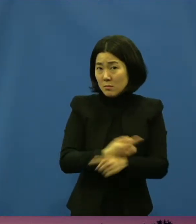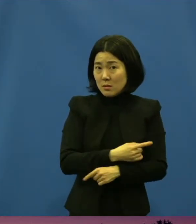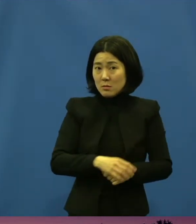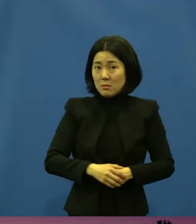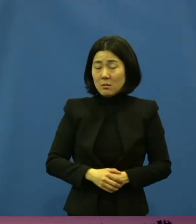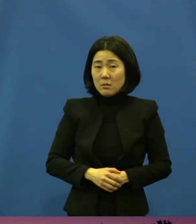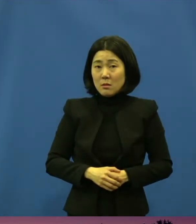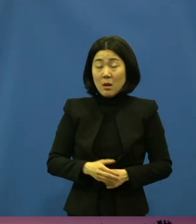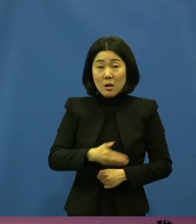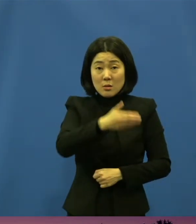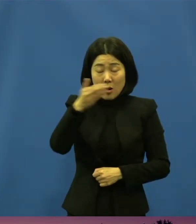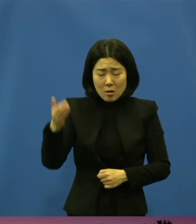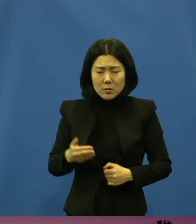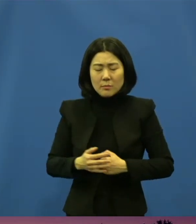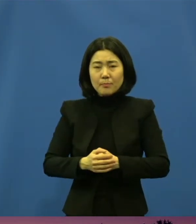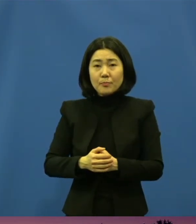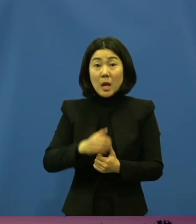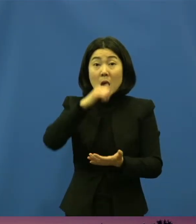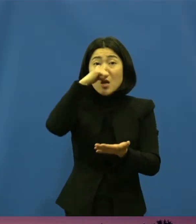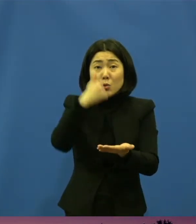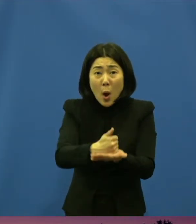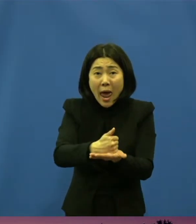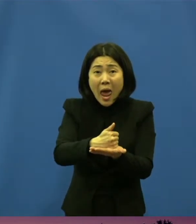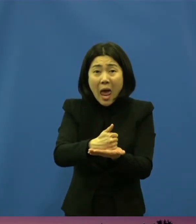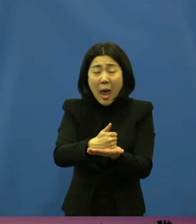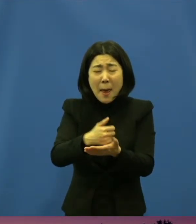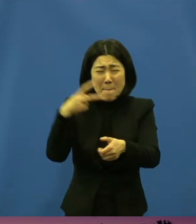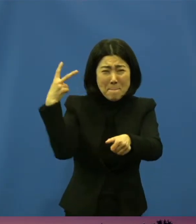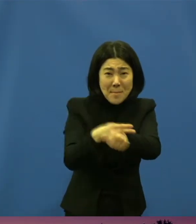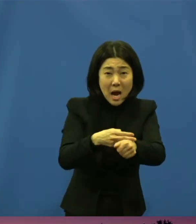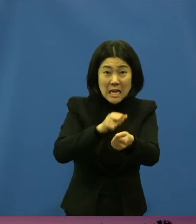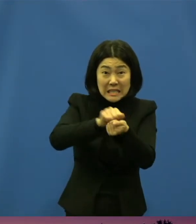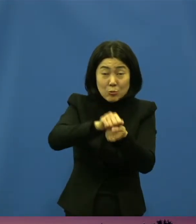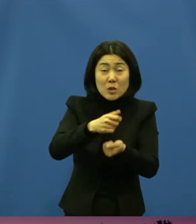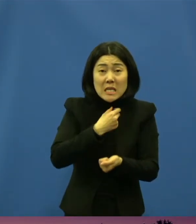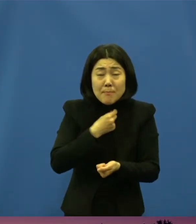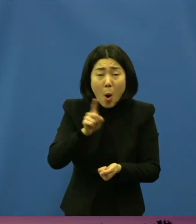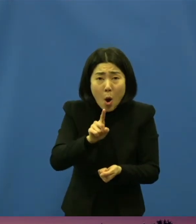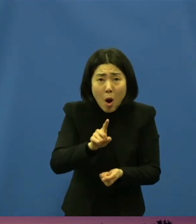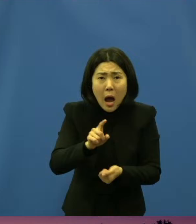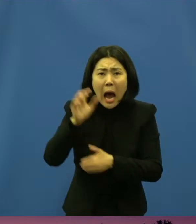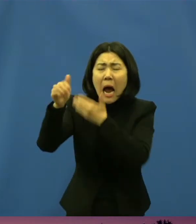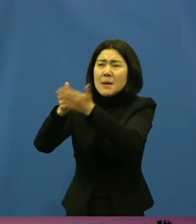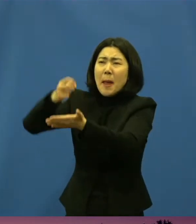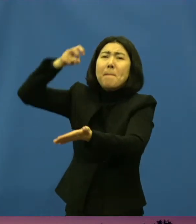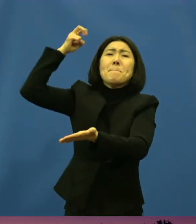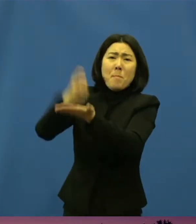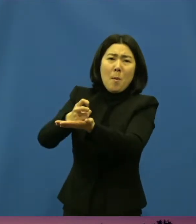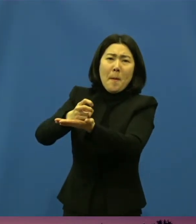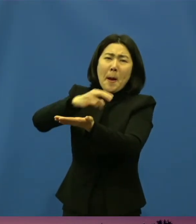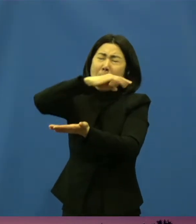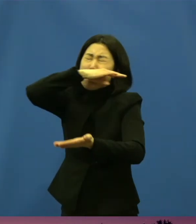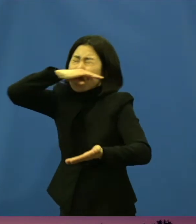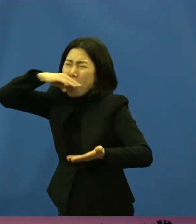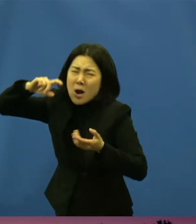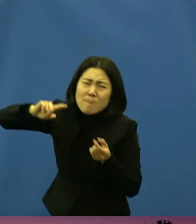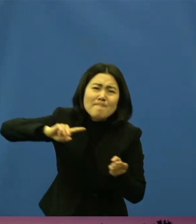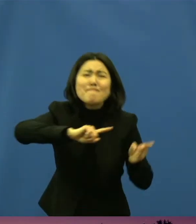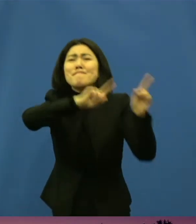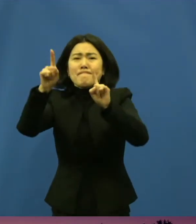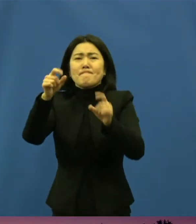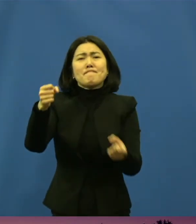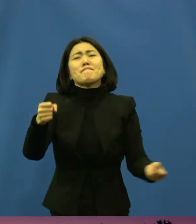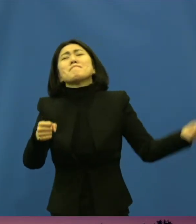이 죄로 오염된 세상에서 만들어 놓은 이 영리로 모든 것을 뒤집어 놓은 그 세상의 한가운데